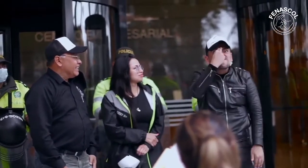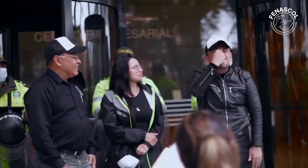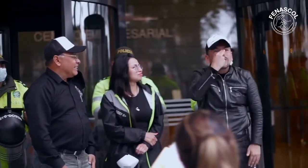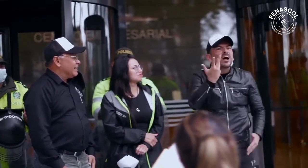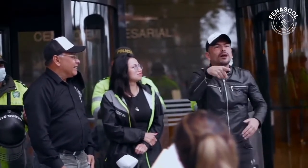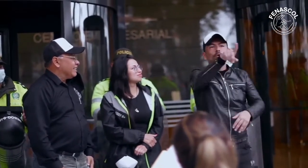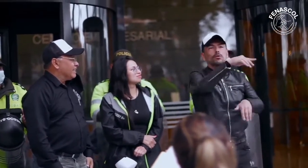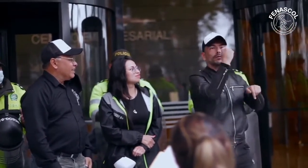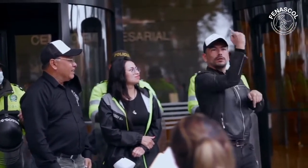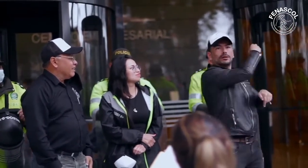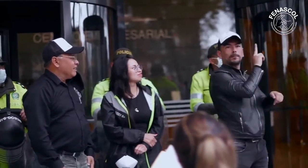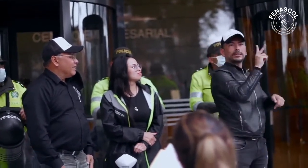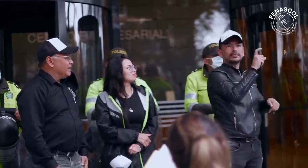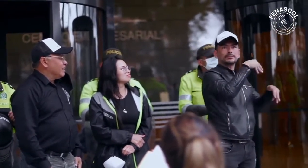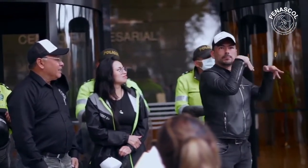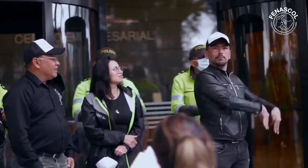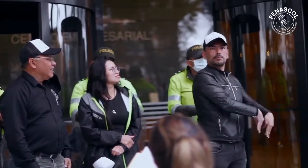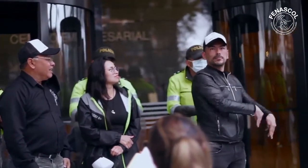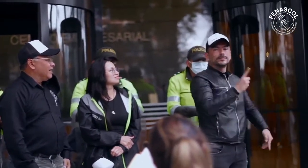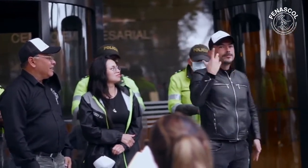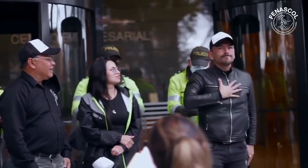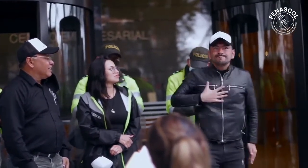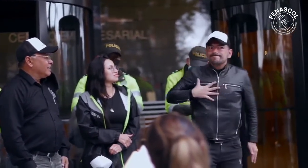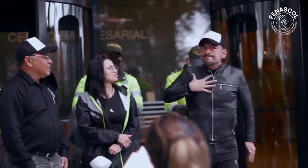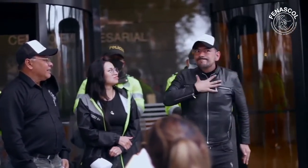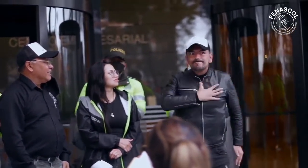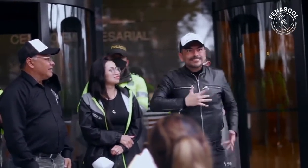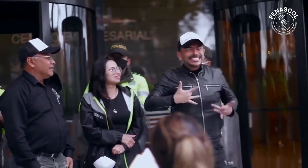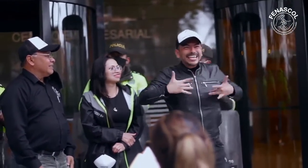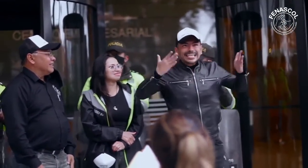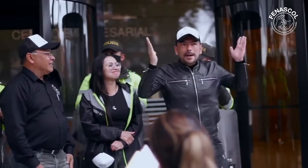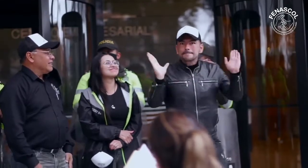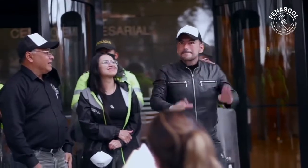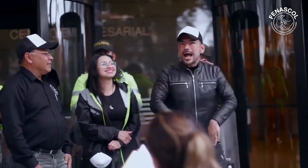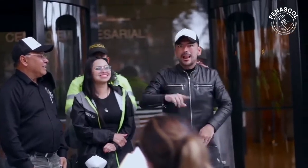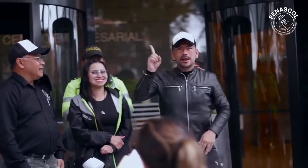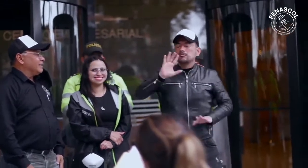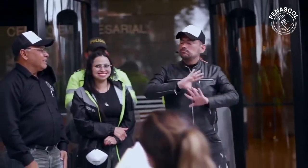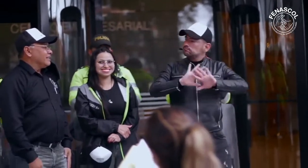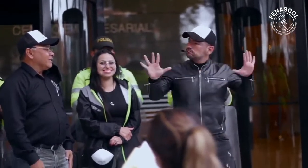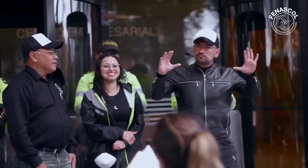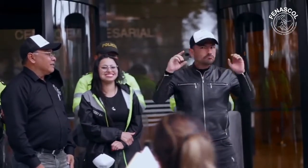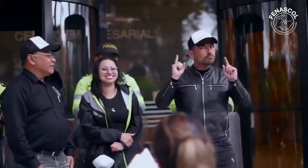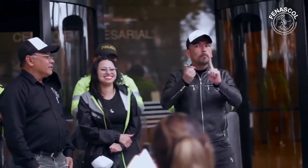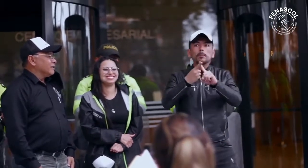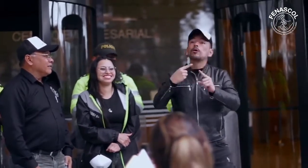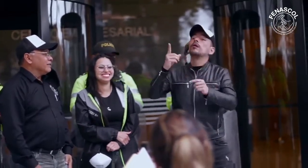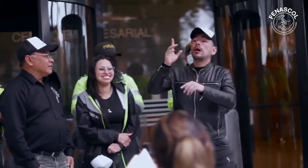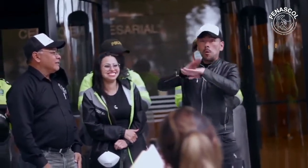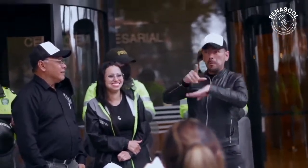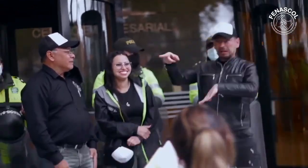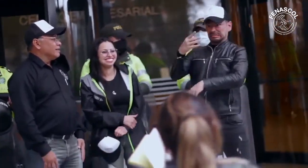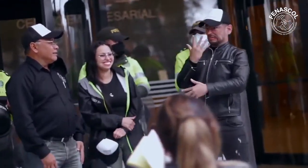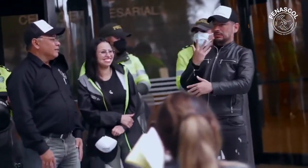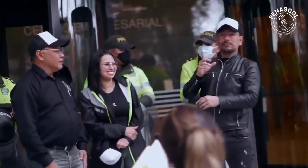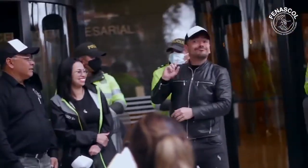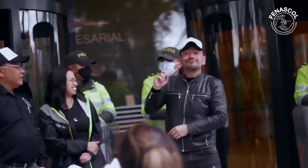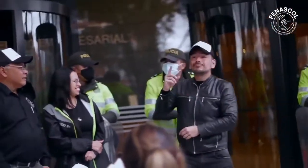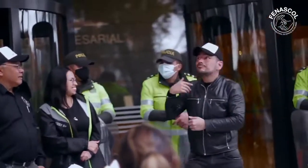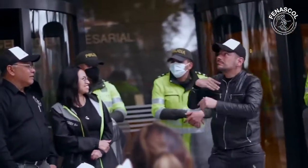estaba furioso porque nos habíamos ido a la 26 a bloquearla y eso fue algo que le disgustó muchísimo. Yo sí le dije como disculpe, pero eso fue